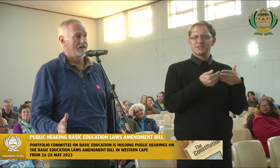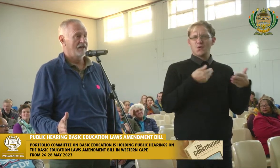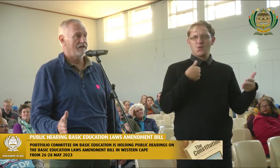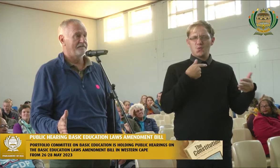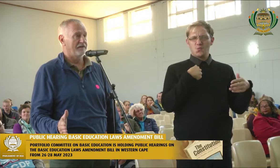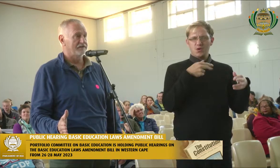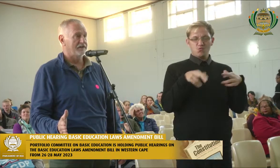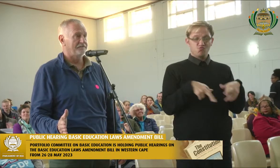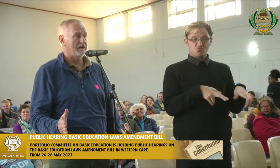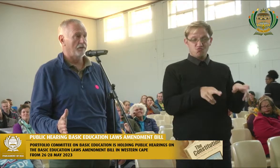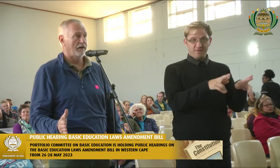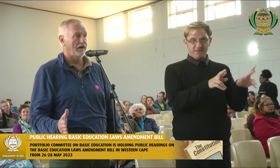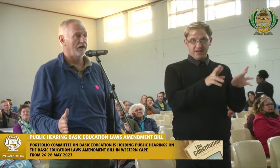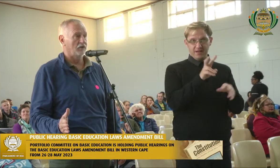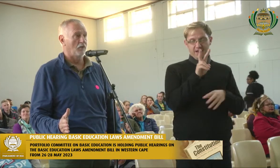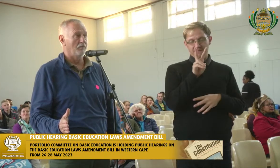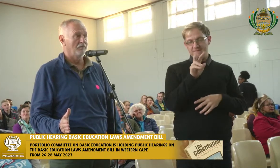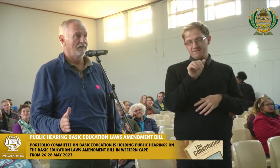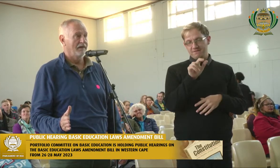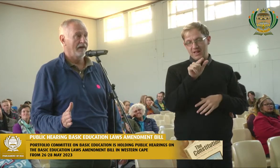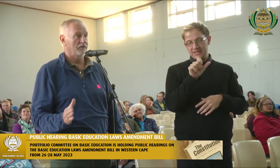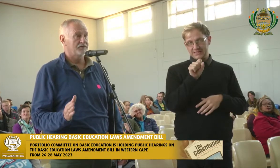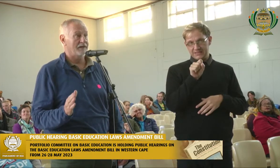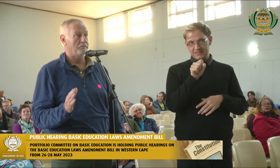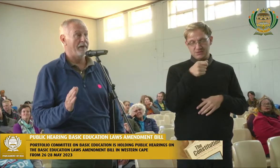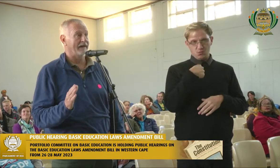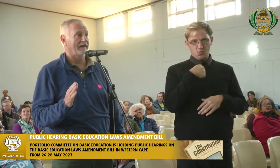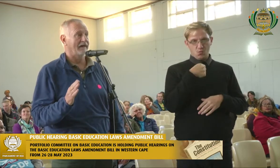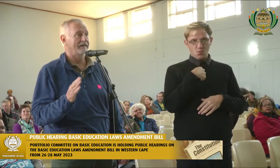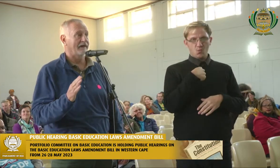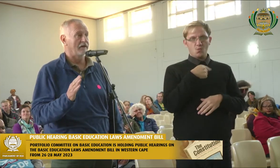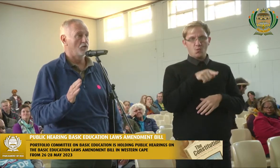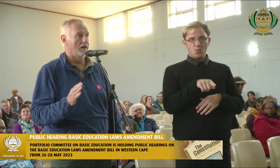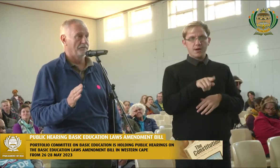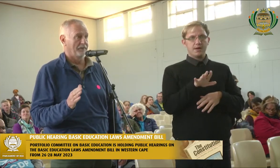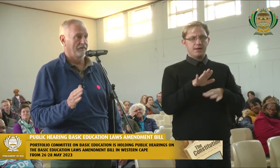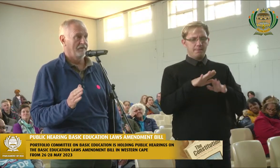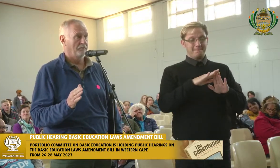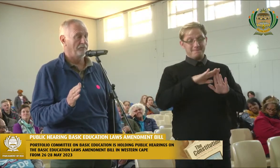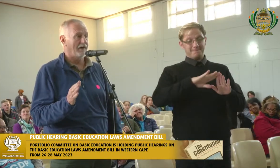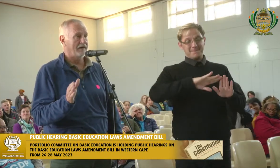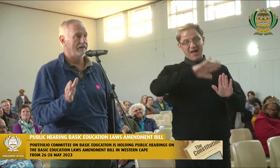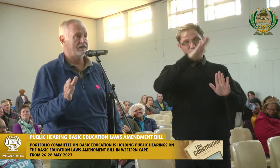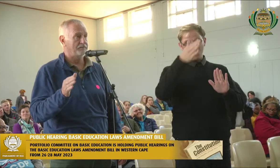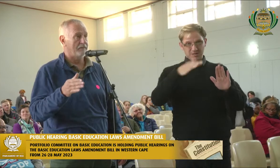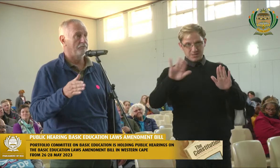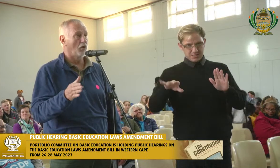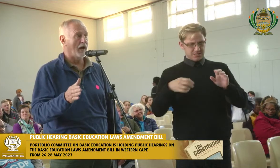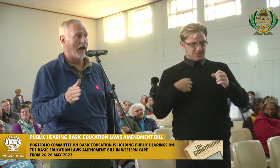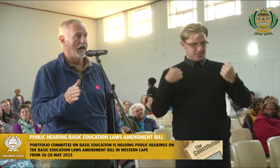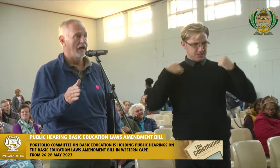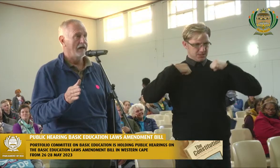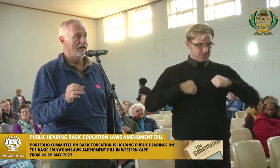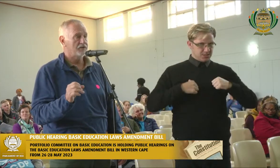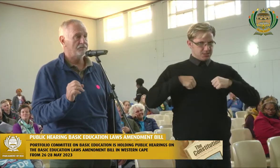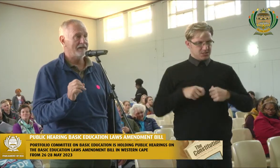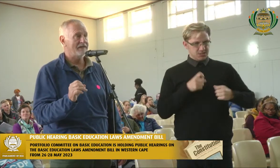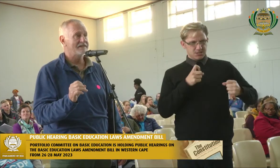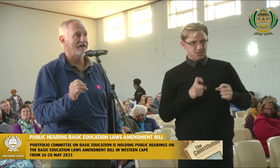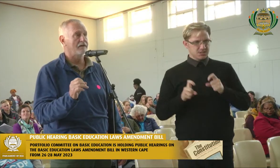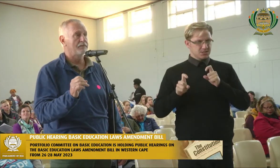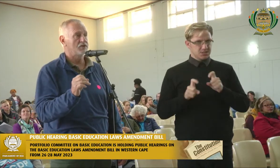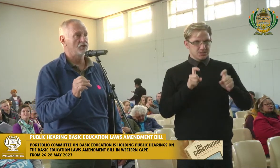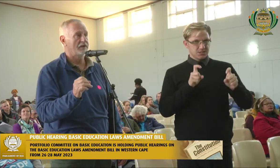Gourits en die Vals rivier by mekaar kom, het ons teen 'n berg uitgeloop, paadjies by bokke, en ons